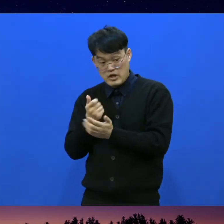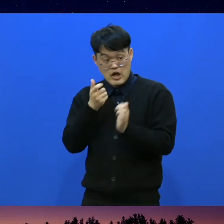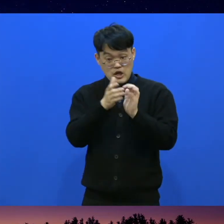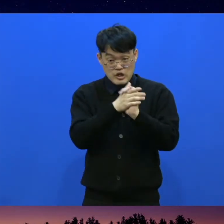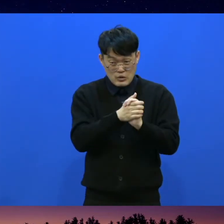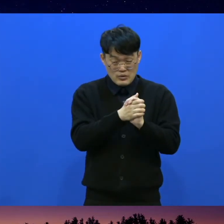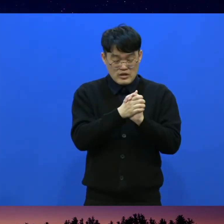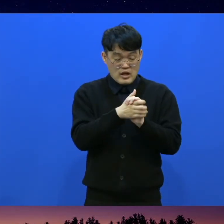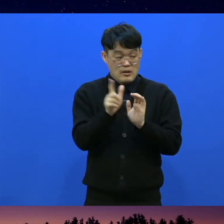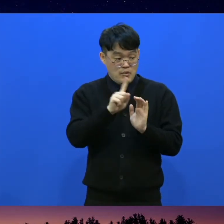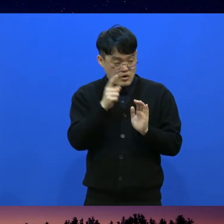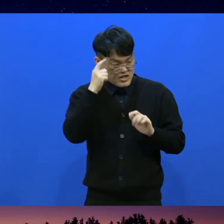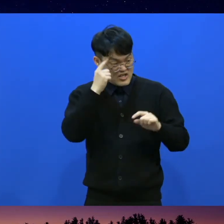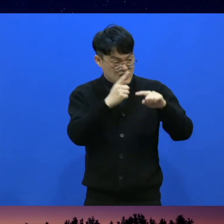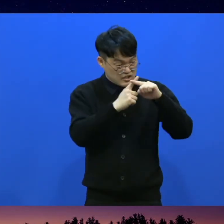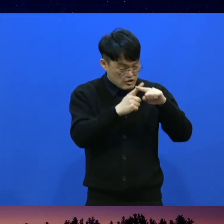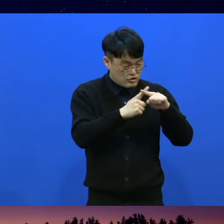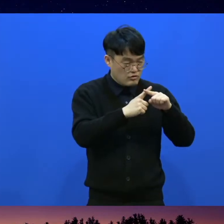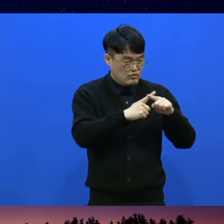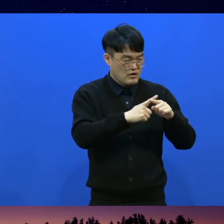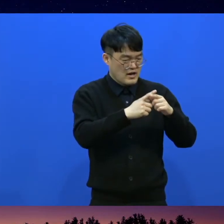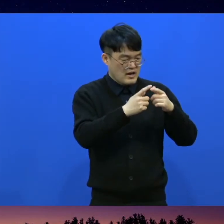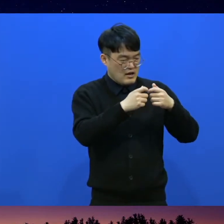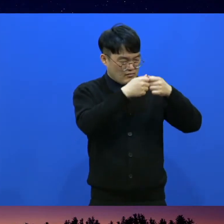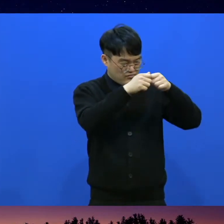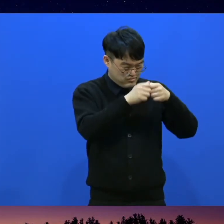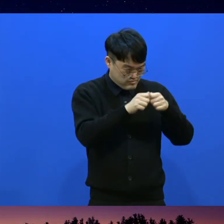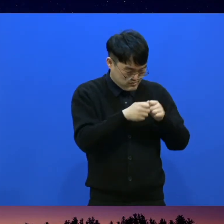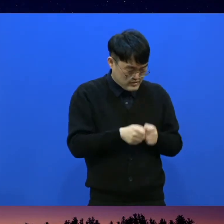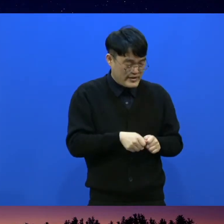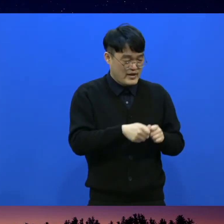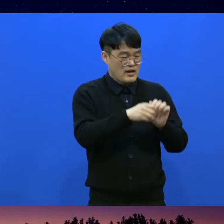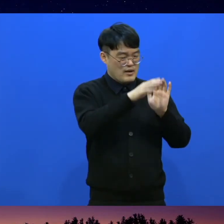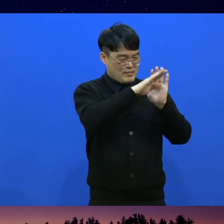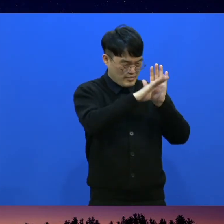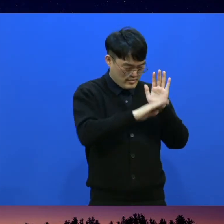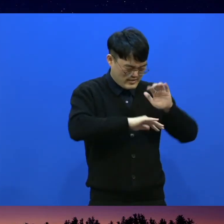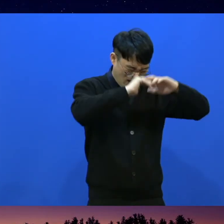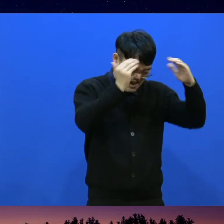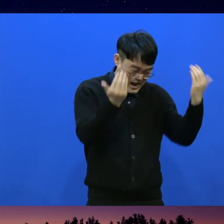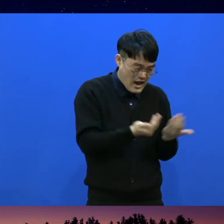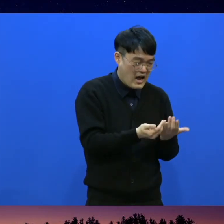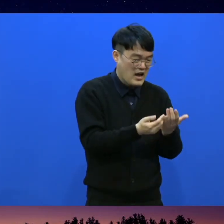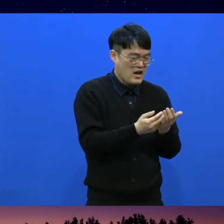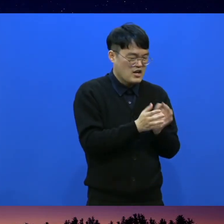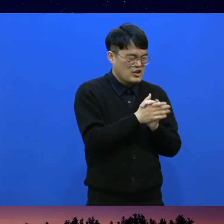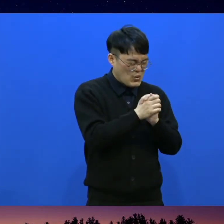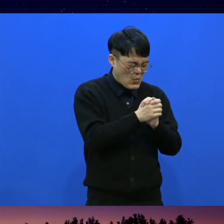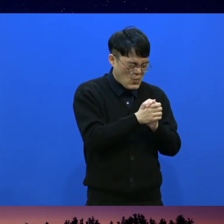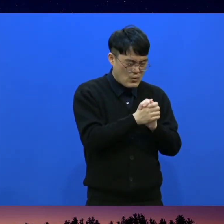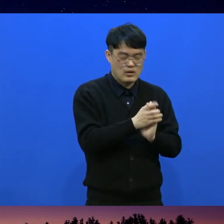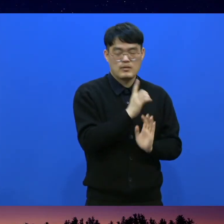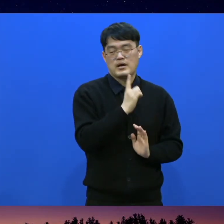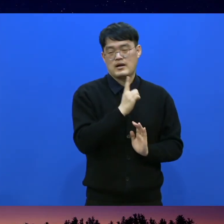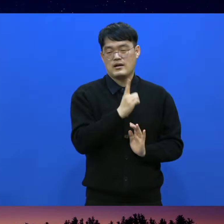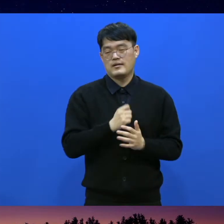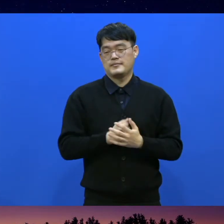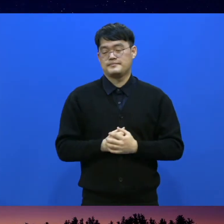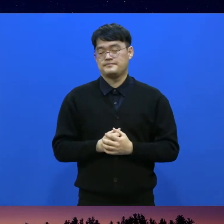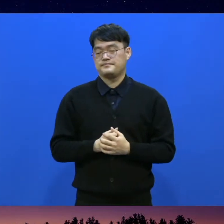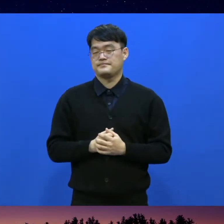아주 작은 일에까지도 염려를 하는 것처럼 아주 작은 일에도 그 염려할 것을 기도로 바꾸라는 얘기예요.